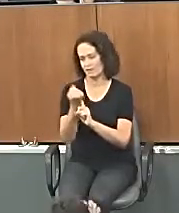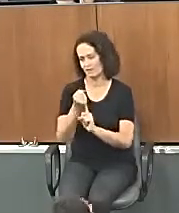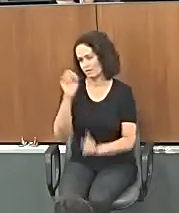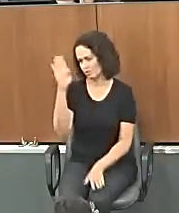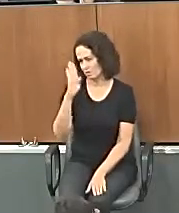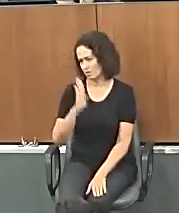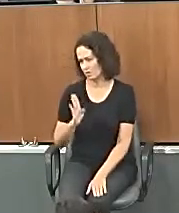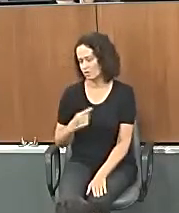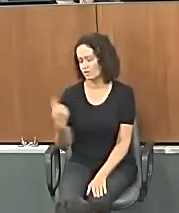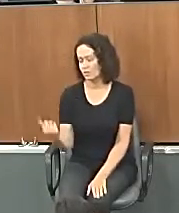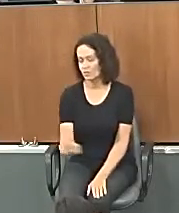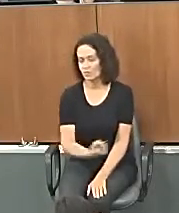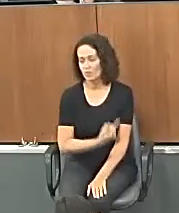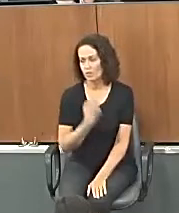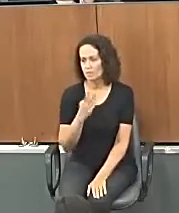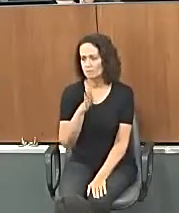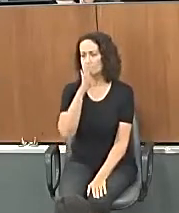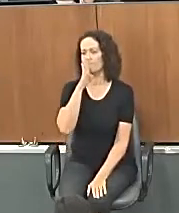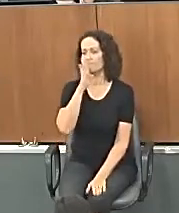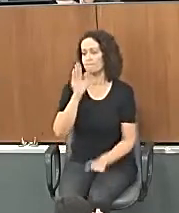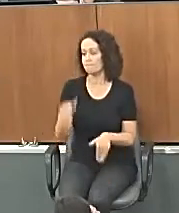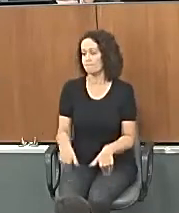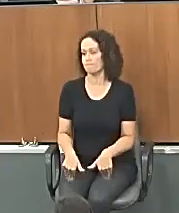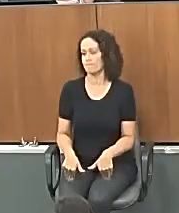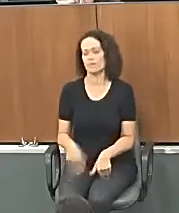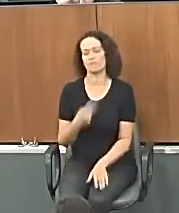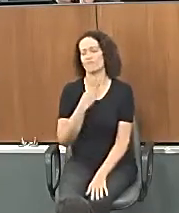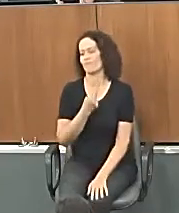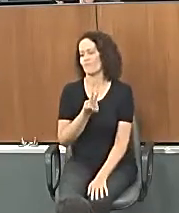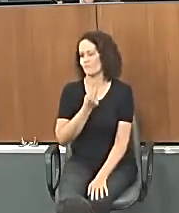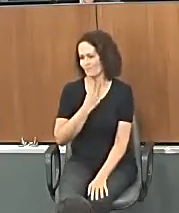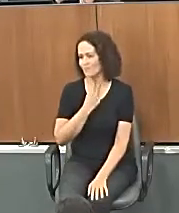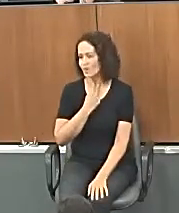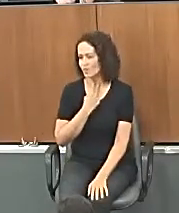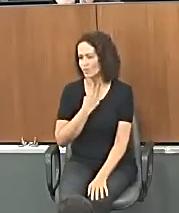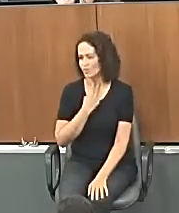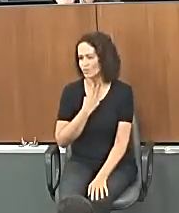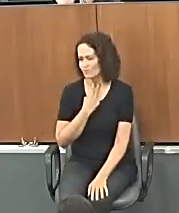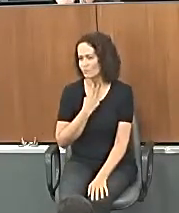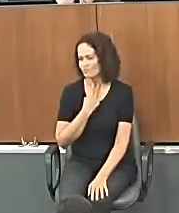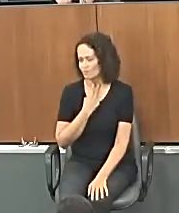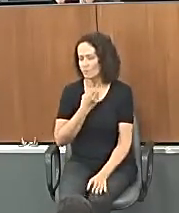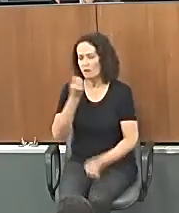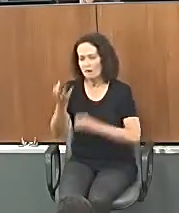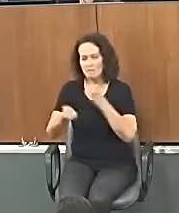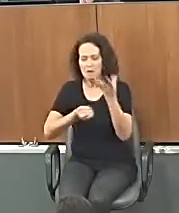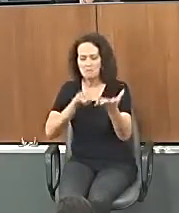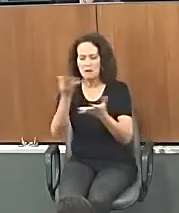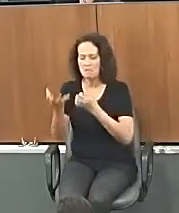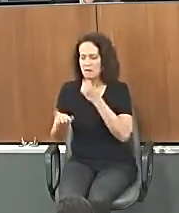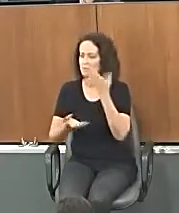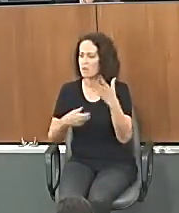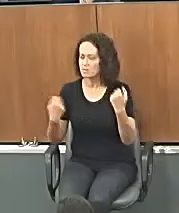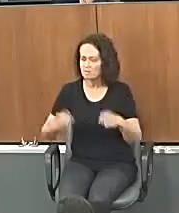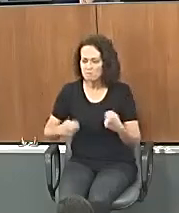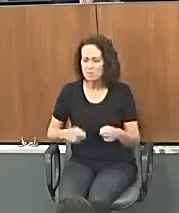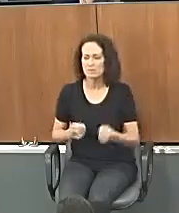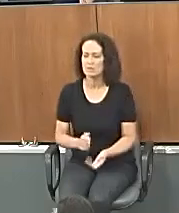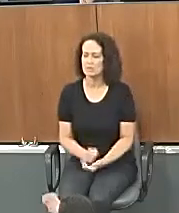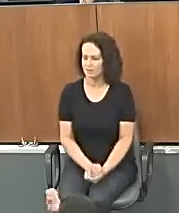nós não podemos nos calar mais nós não podemos nos calar nós temos que nos indignar